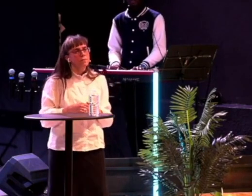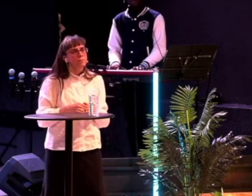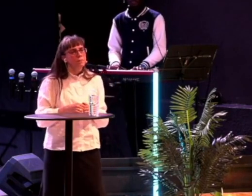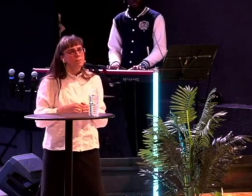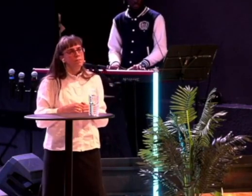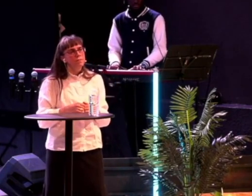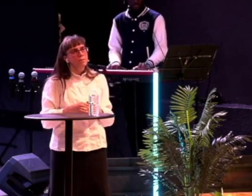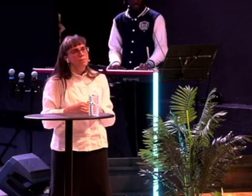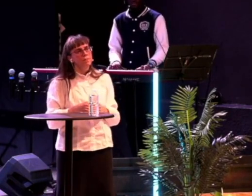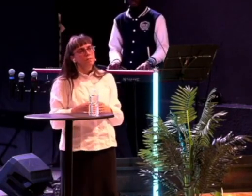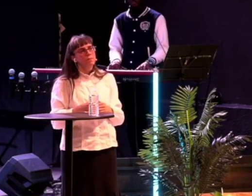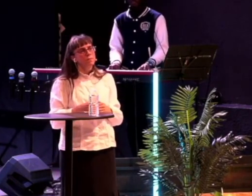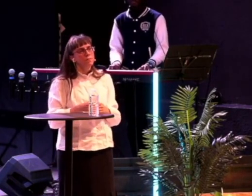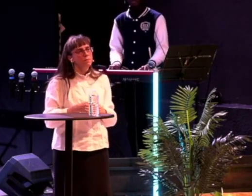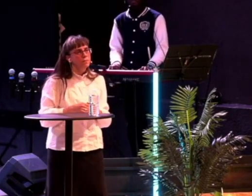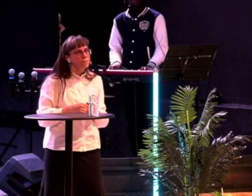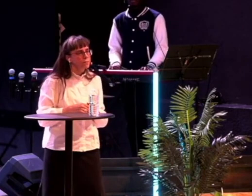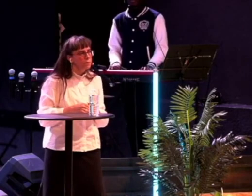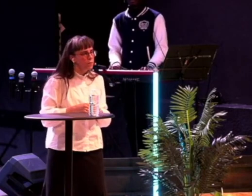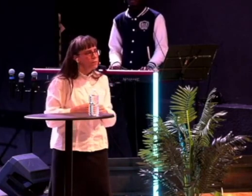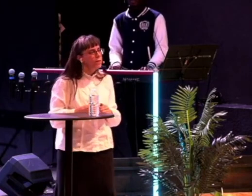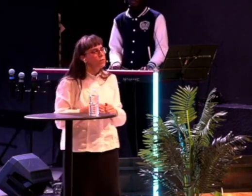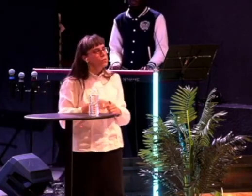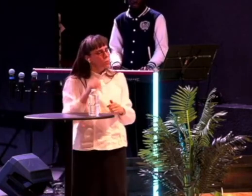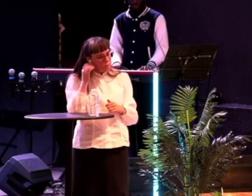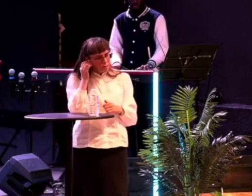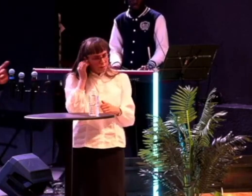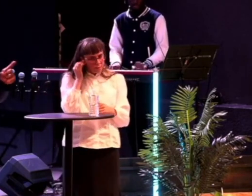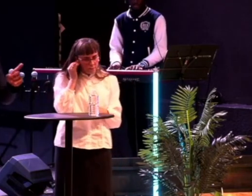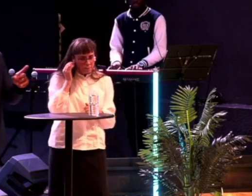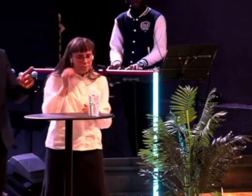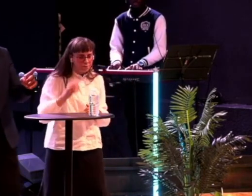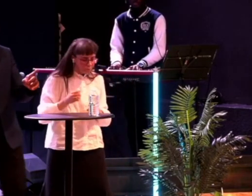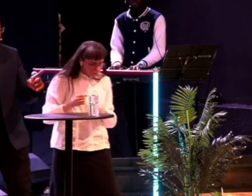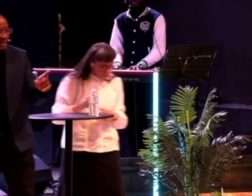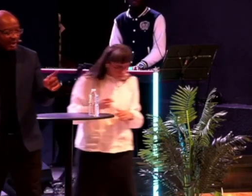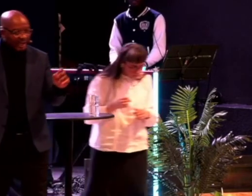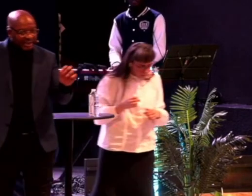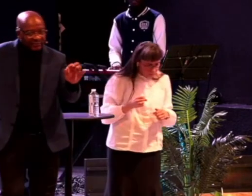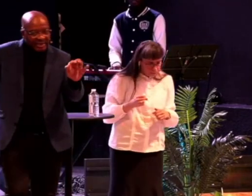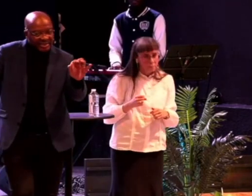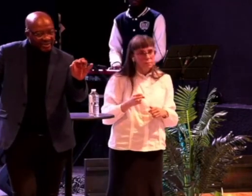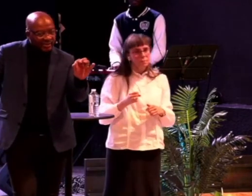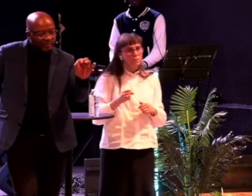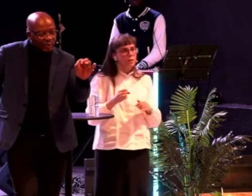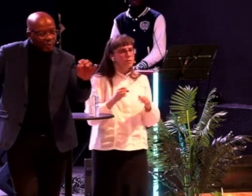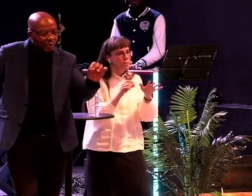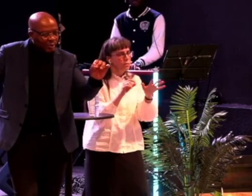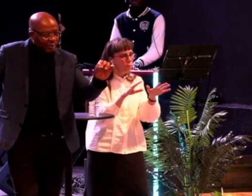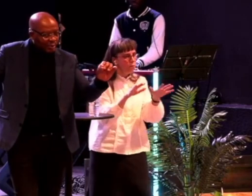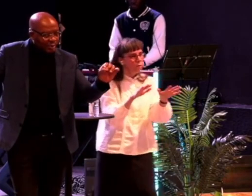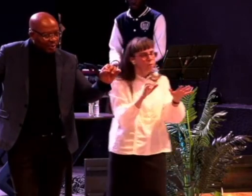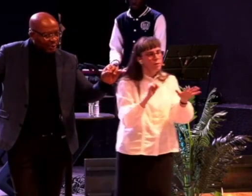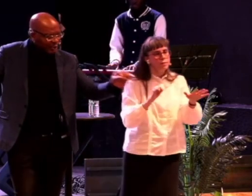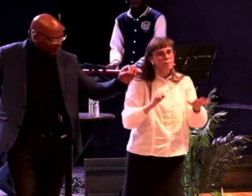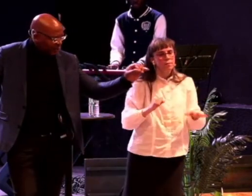est... la parole de Dieu. » Verse 11 to 13. Frères et sœurs, arrêtez-vous un instant. Just stop